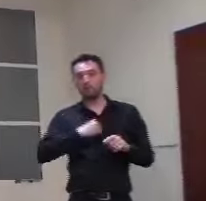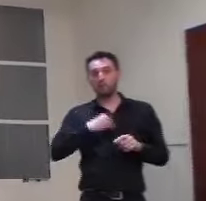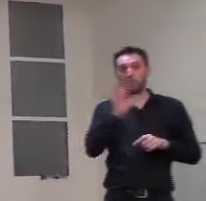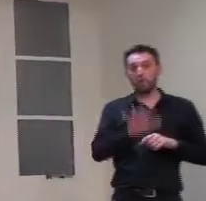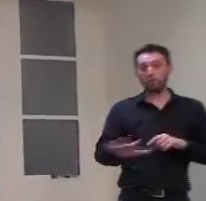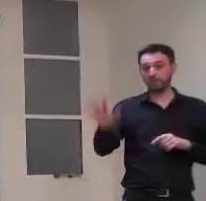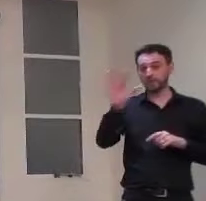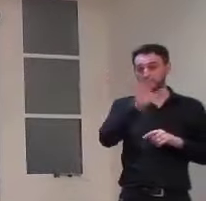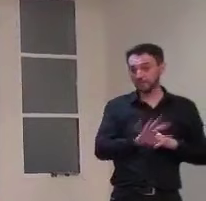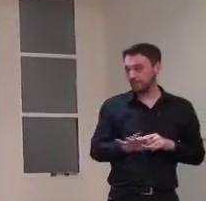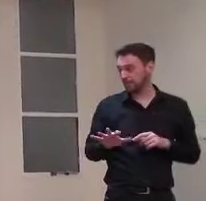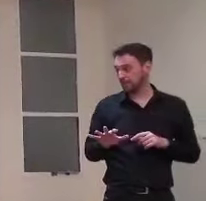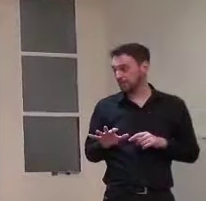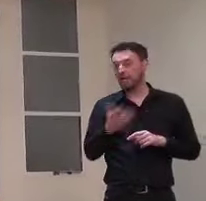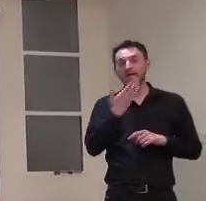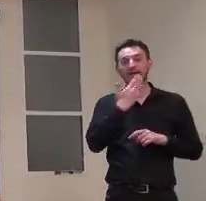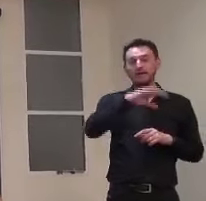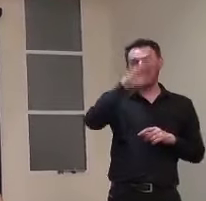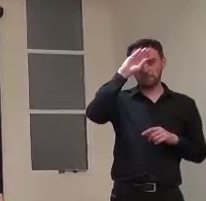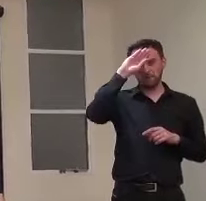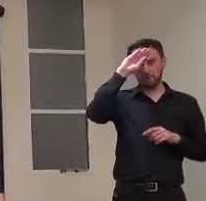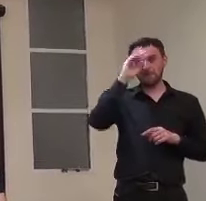los aires